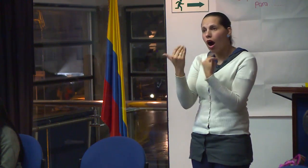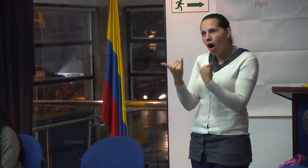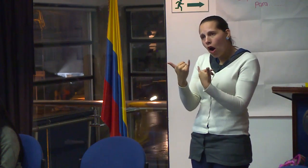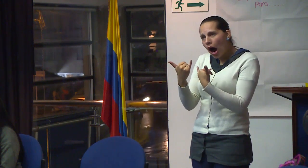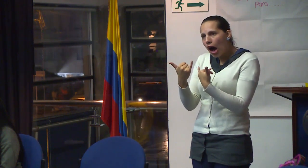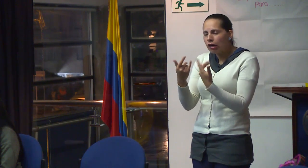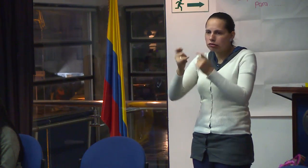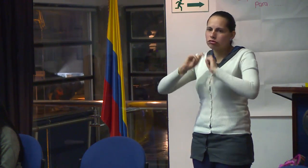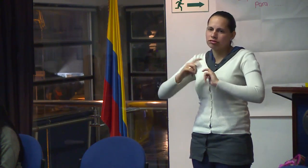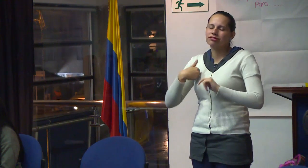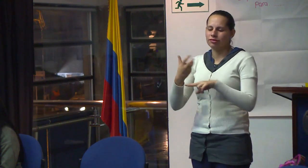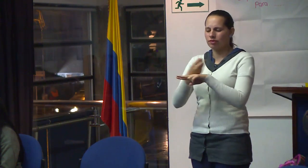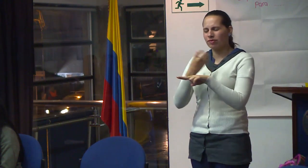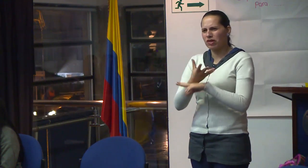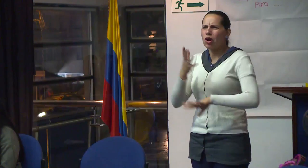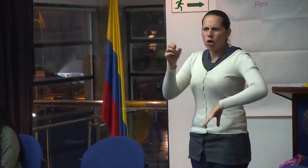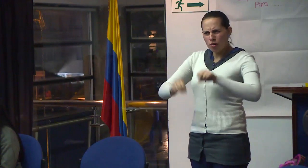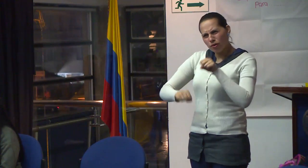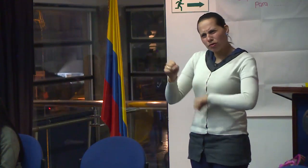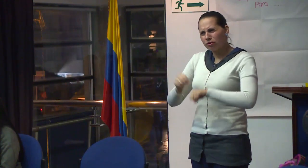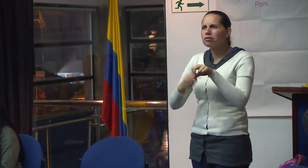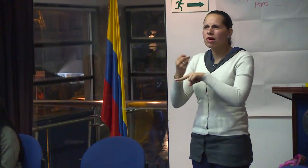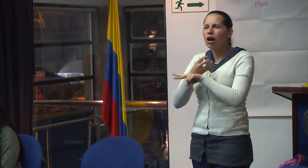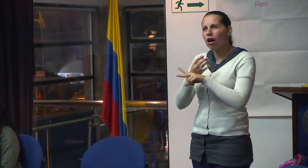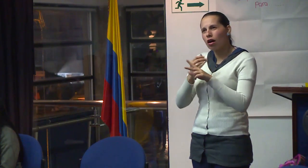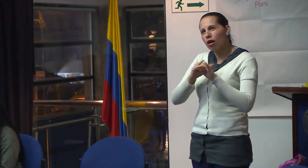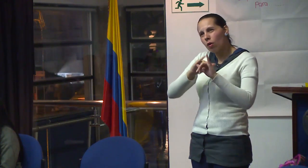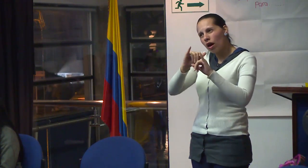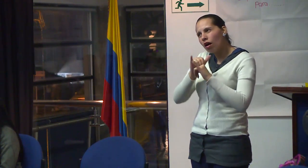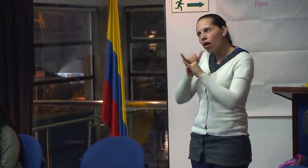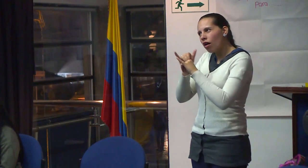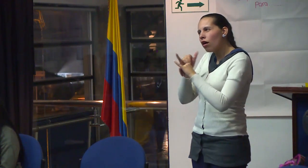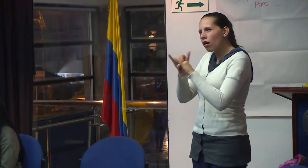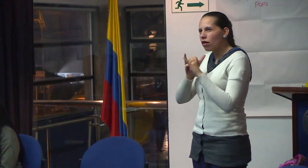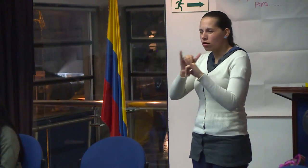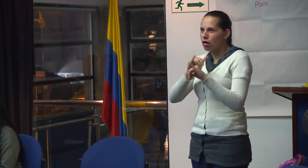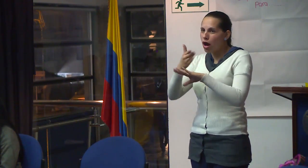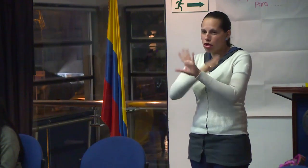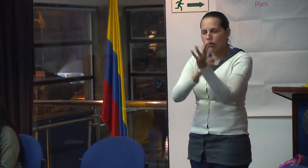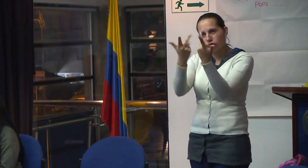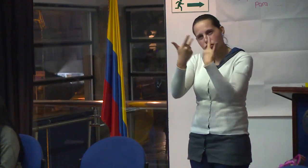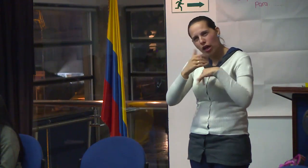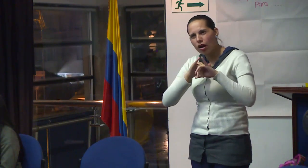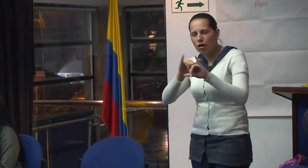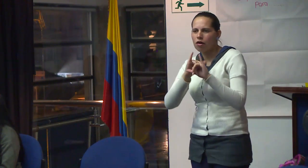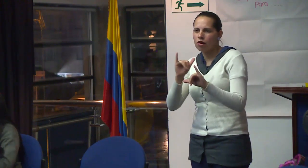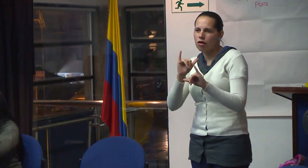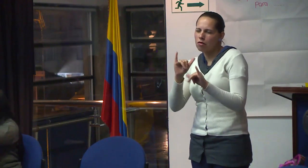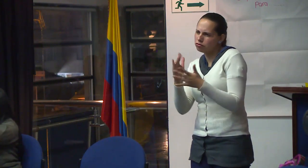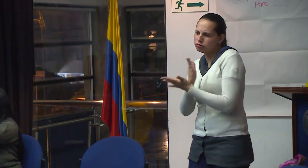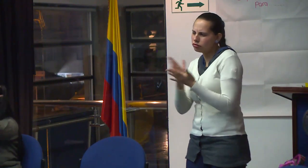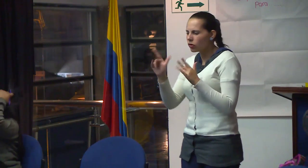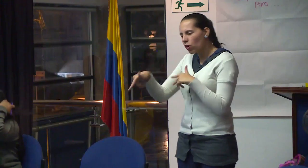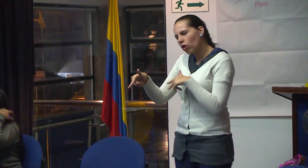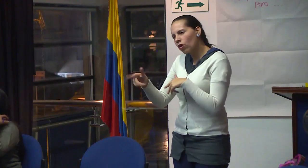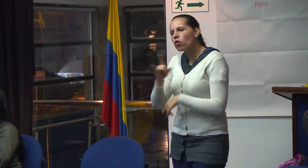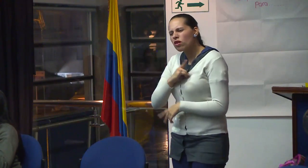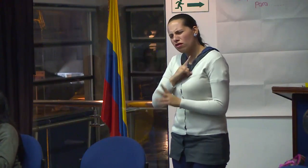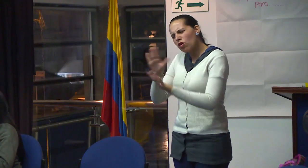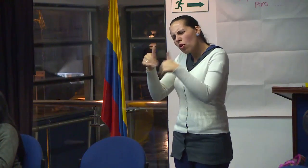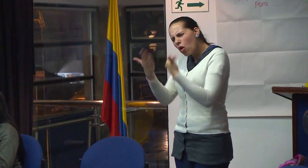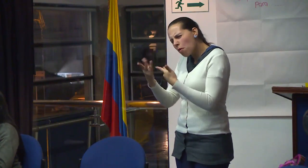Y puede ser que sea un maestro muy similar a esos maestros que tuvo, independientemente de cómo en la universidad le hayan dicho que debe ser